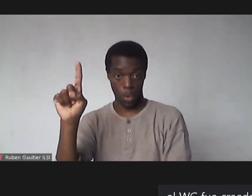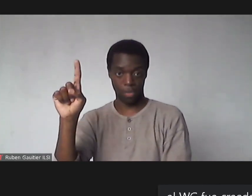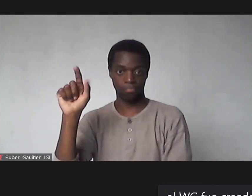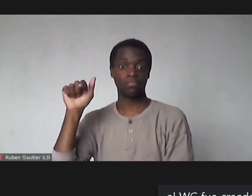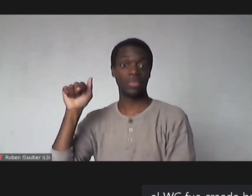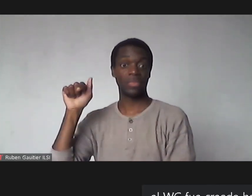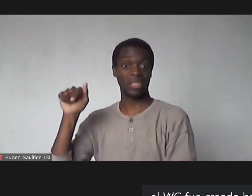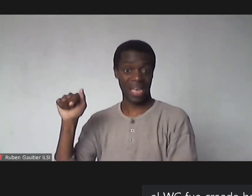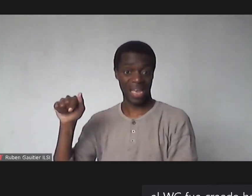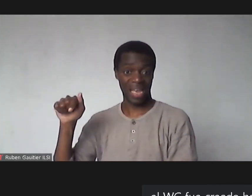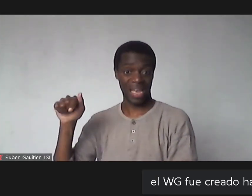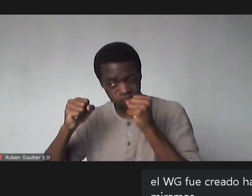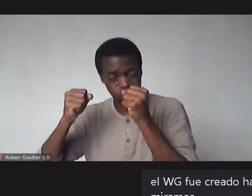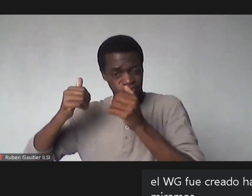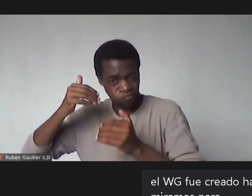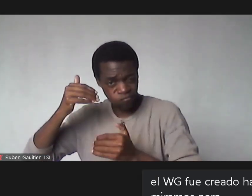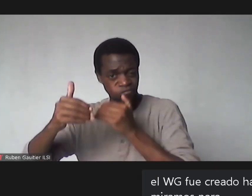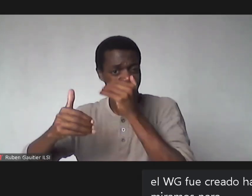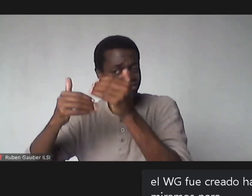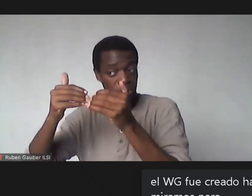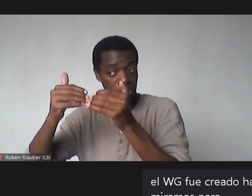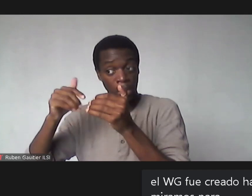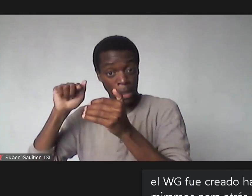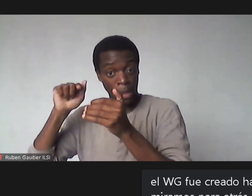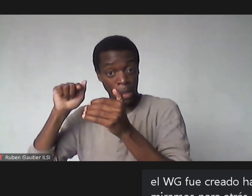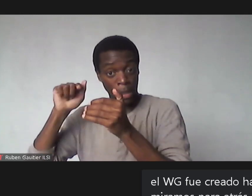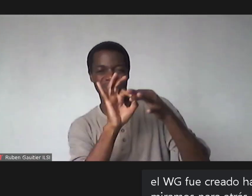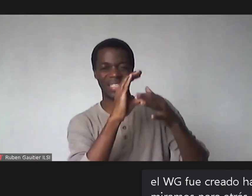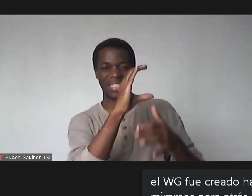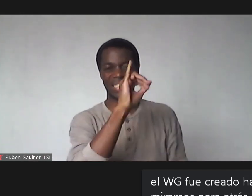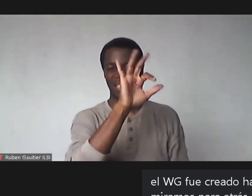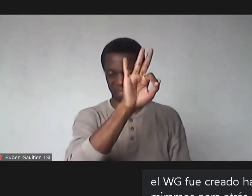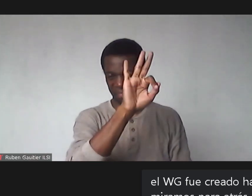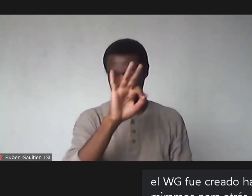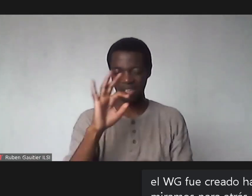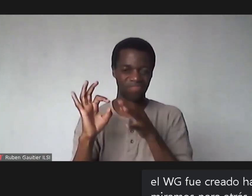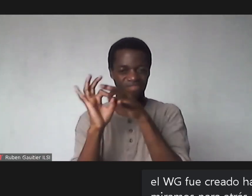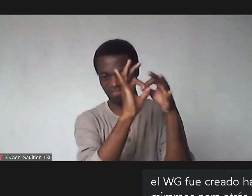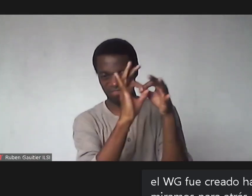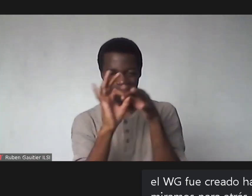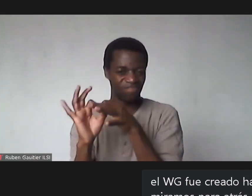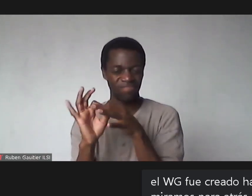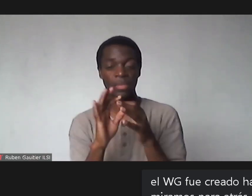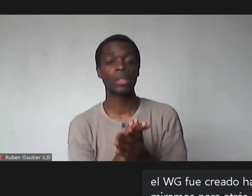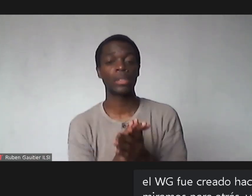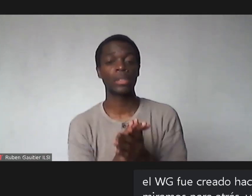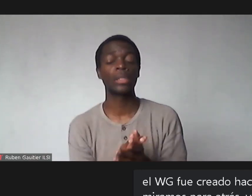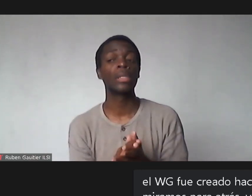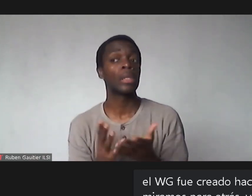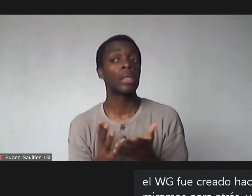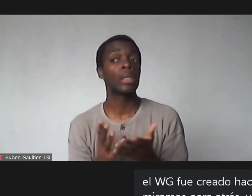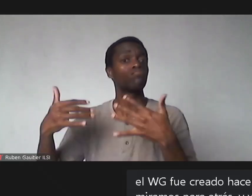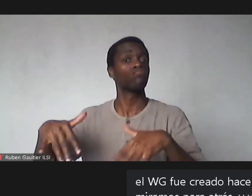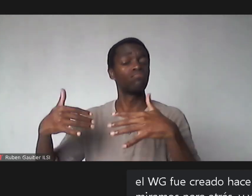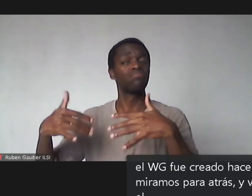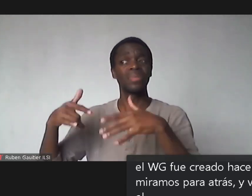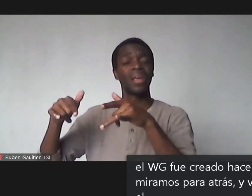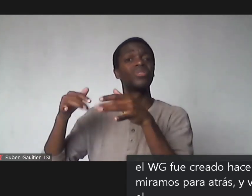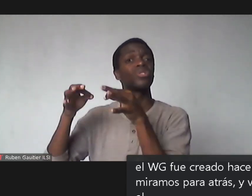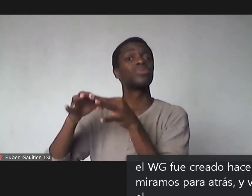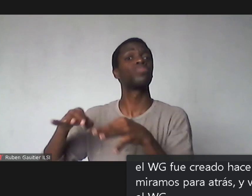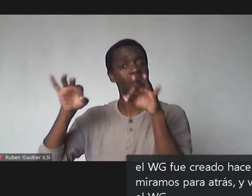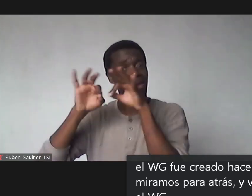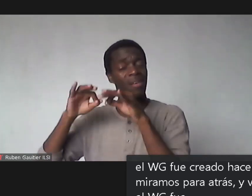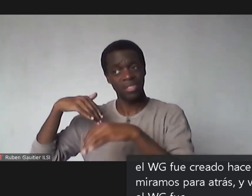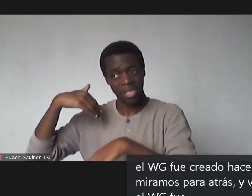miramos para atrás y vemos el camino que Ocean Group percorrió hasta hoy, fue muy, muy importante para padronizar los datos.